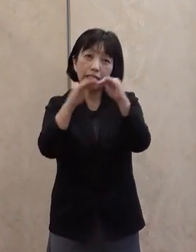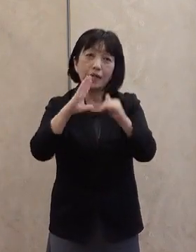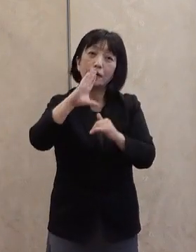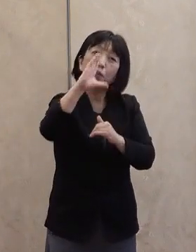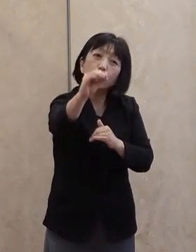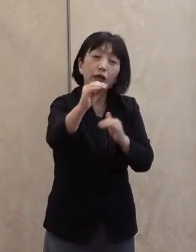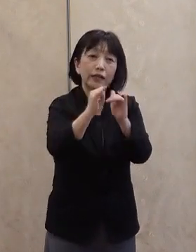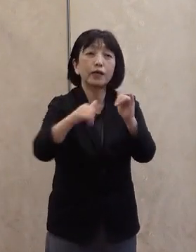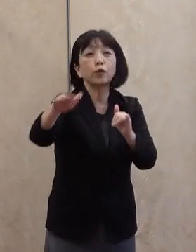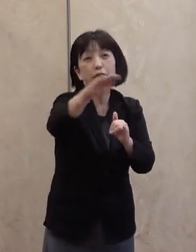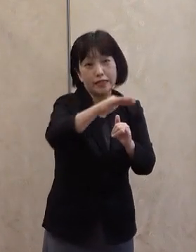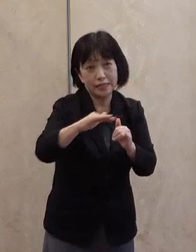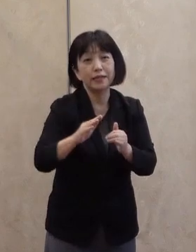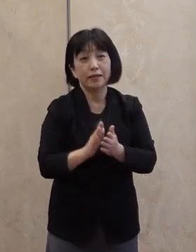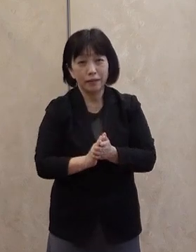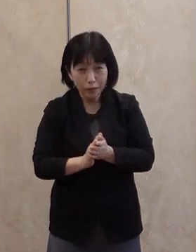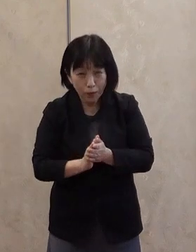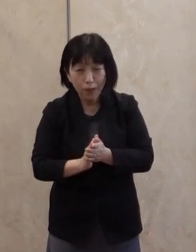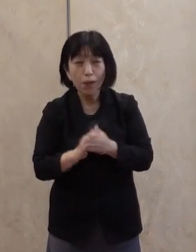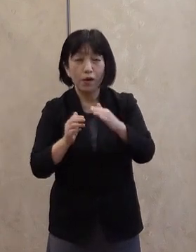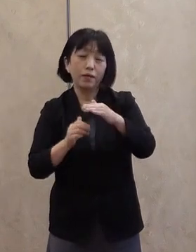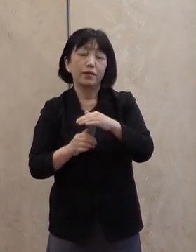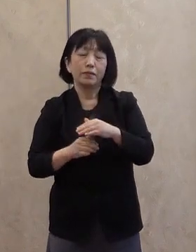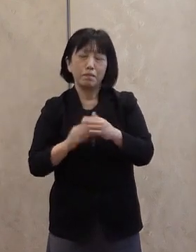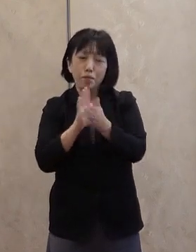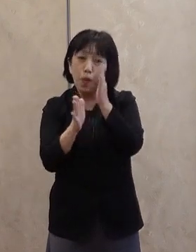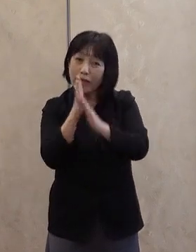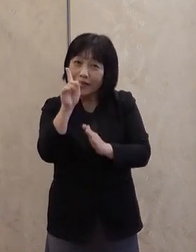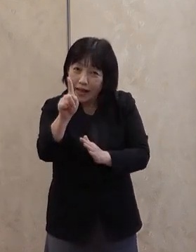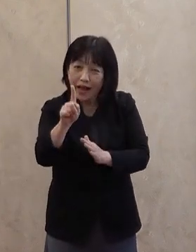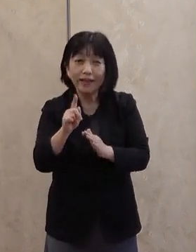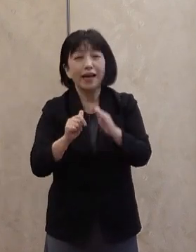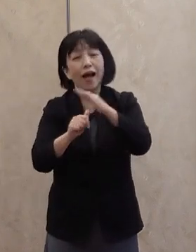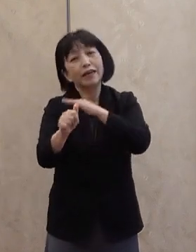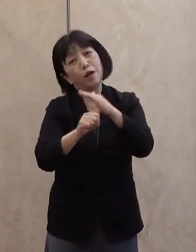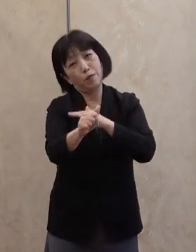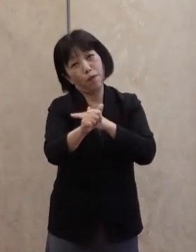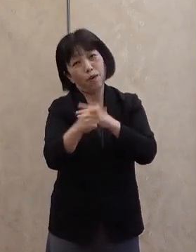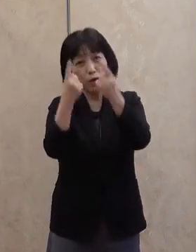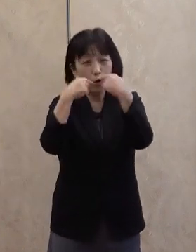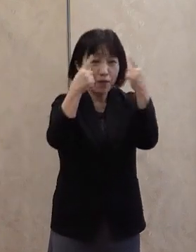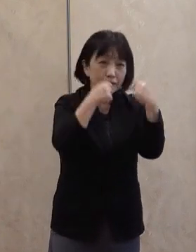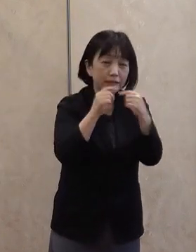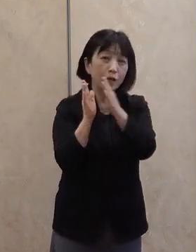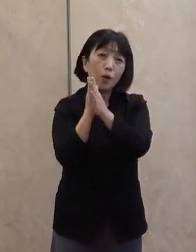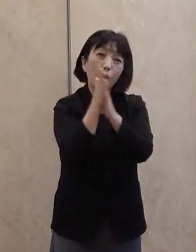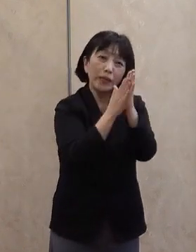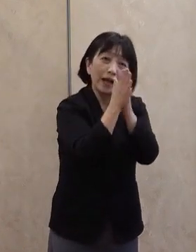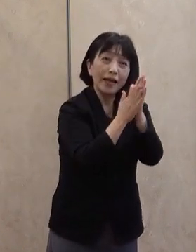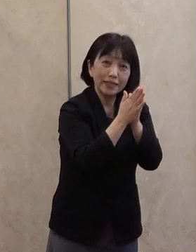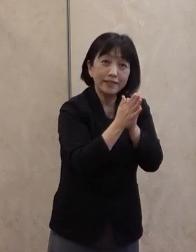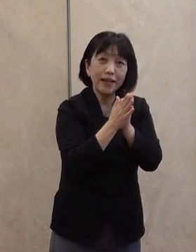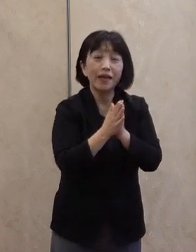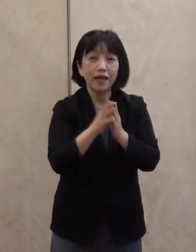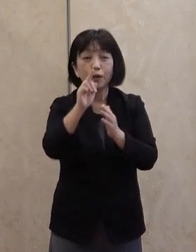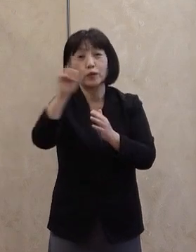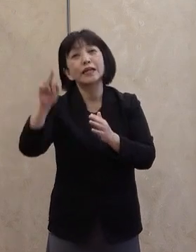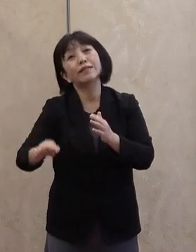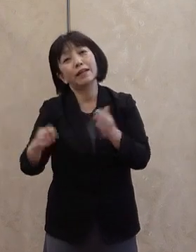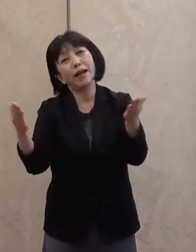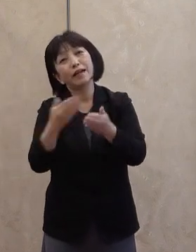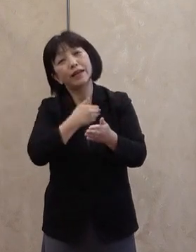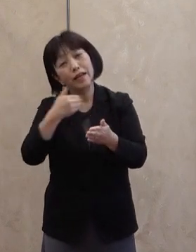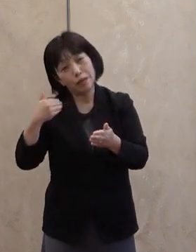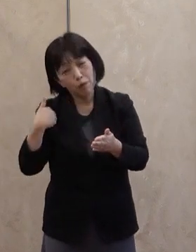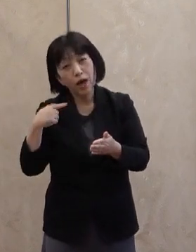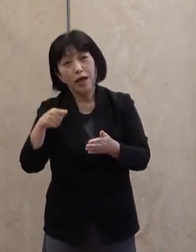経験者の方の派遣ということを再度個別にお願いいたしますが、改めてこのコロナ重症センターで勤務をいただける看